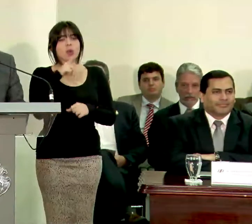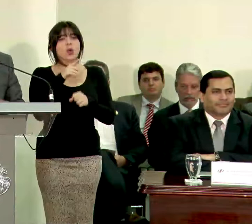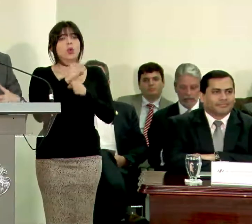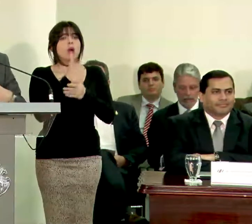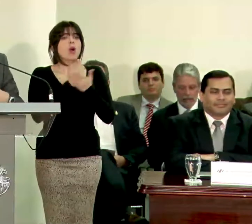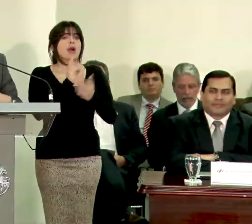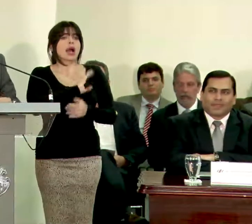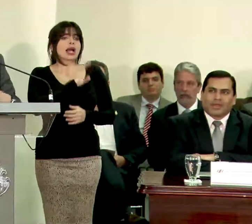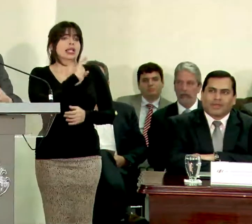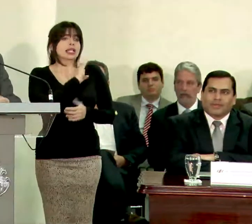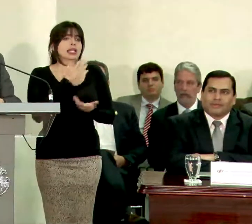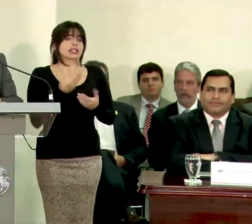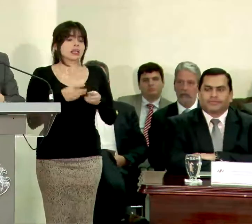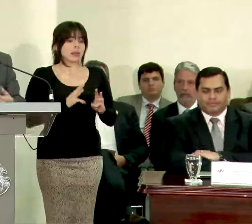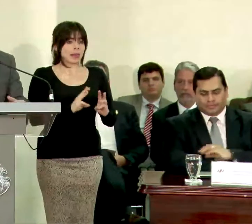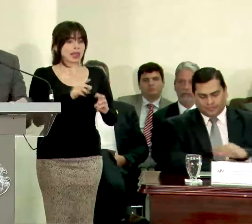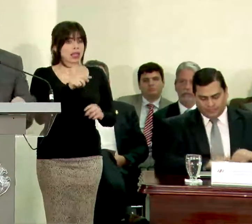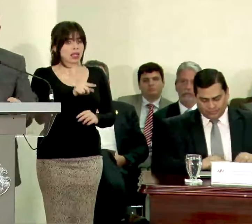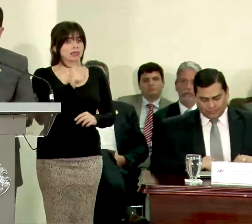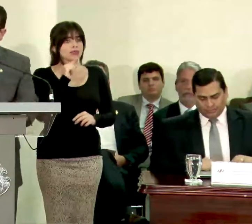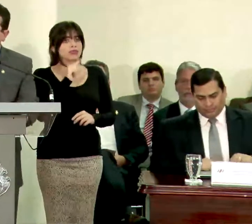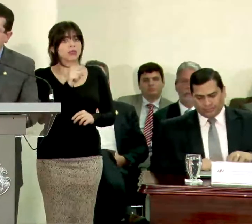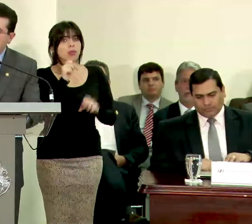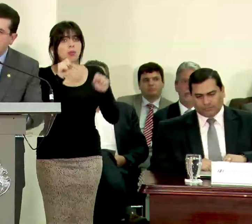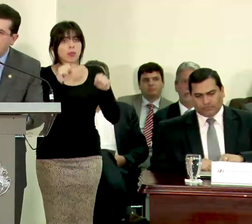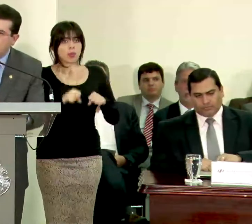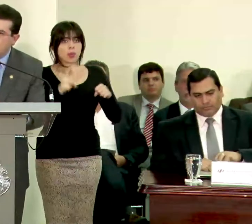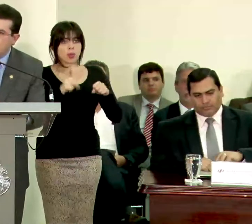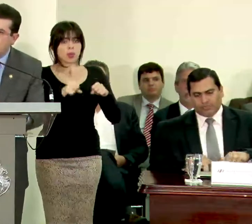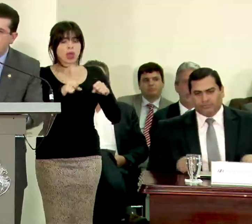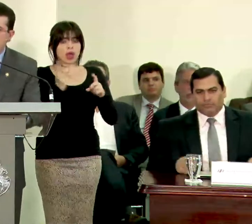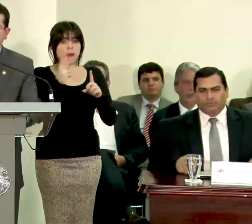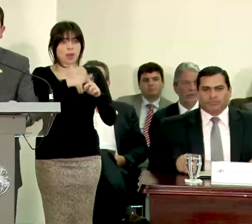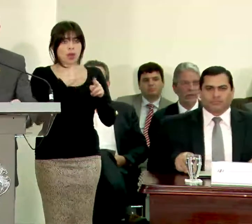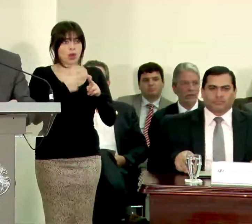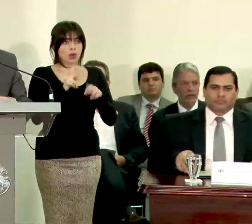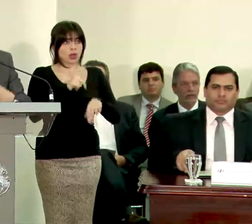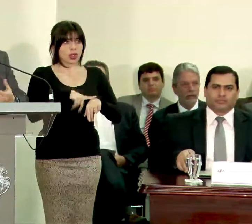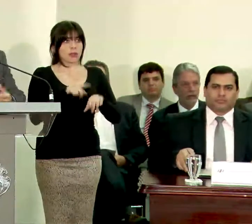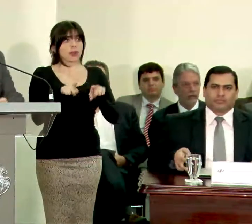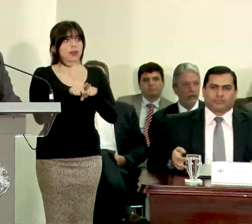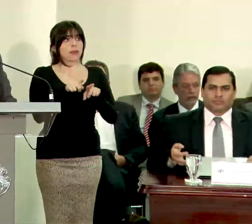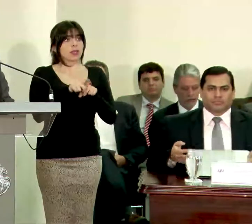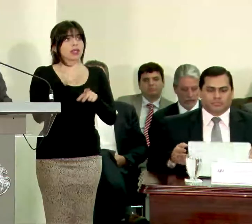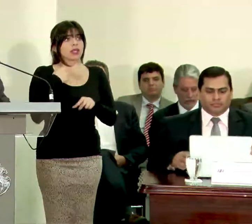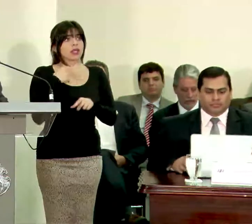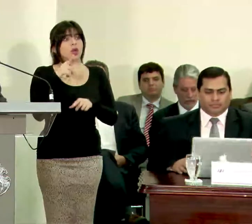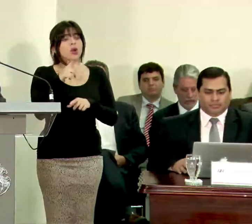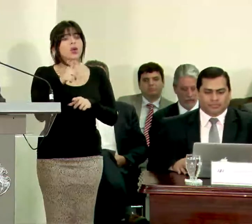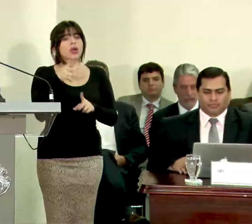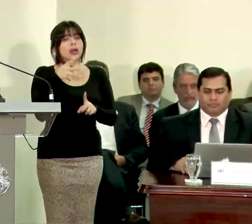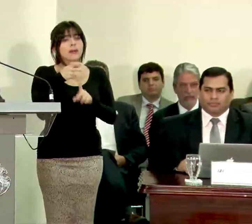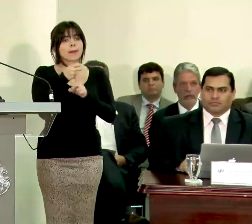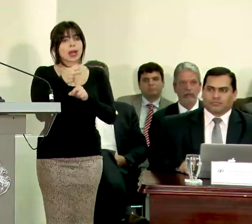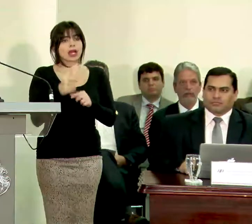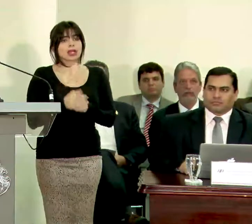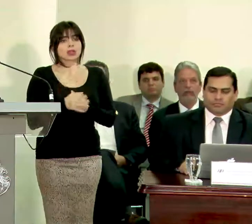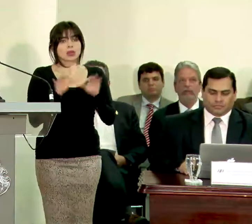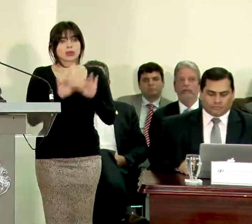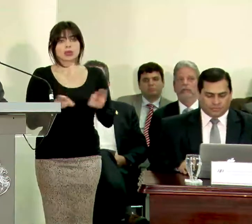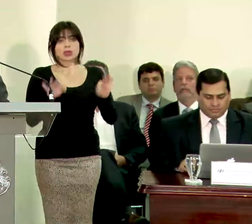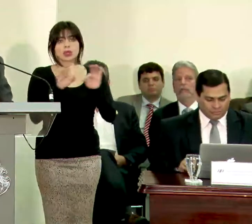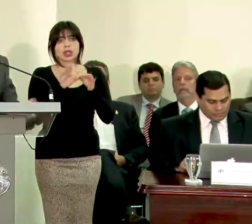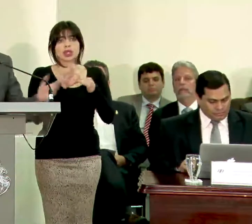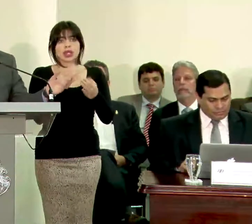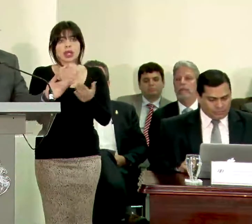algunas características, que fueran medidas que se pudieran adoptar en el corto plazo y que tuvieran un impacto relevante